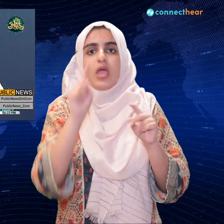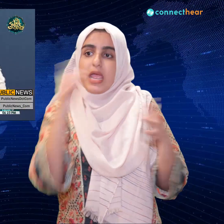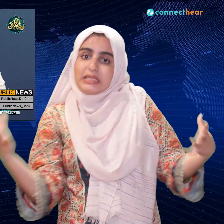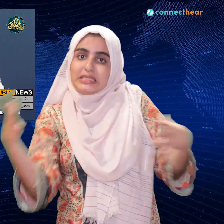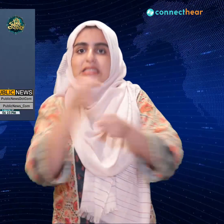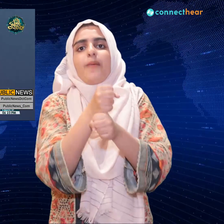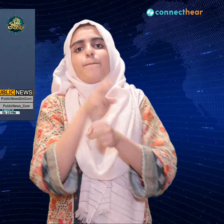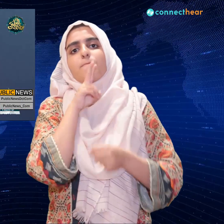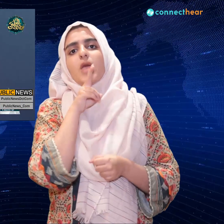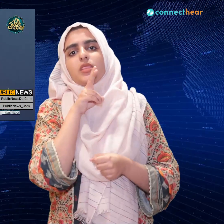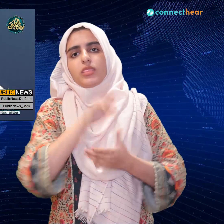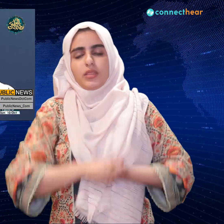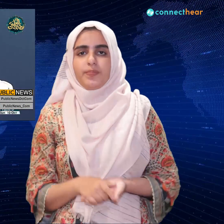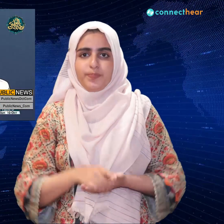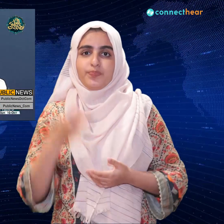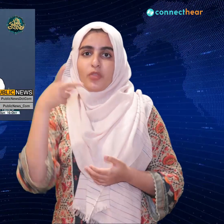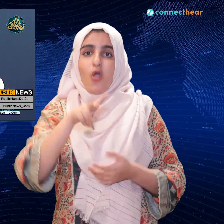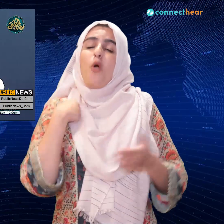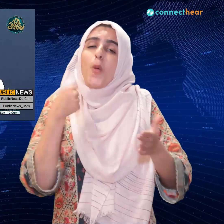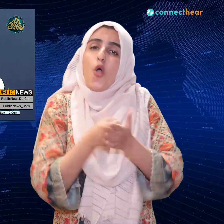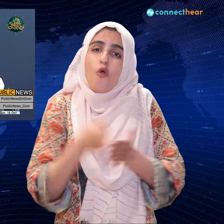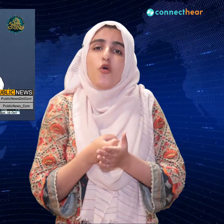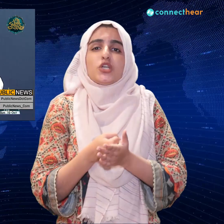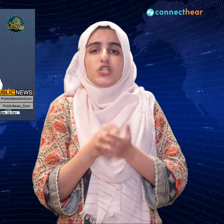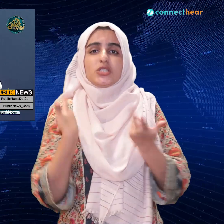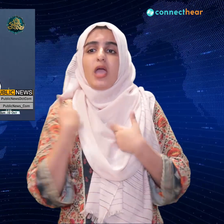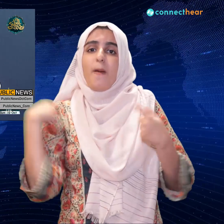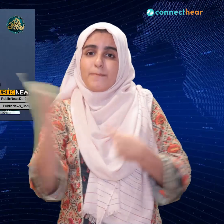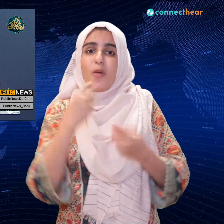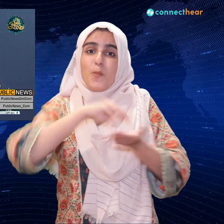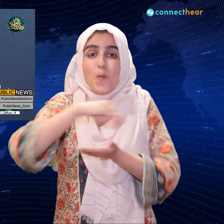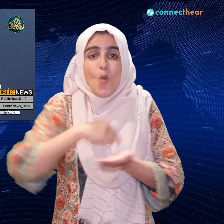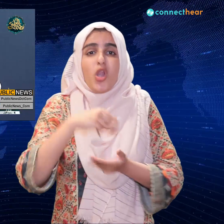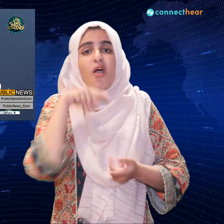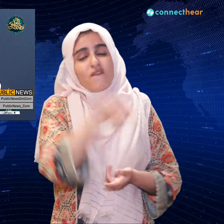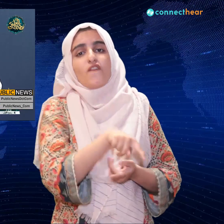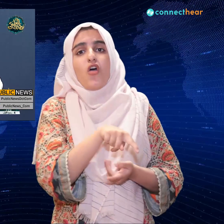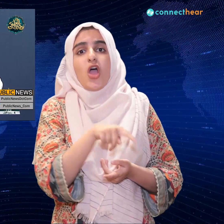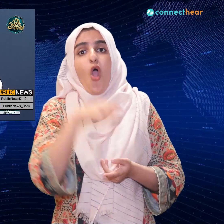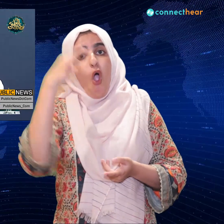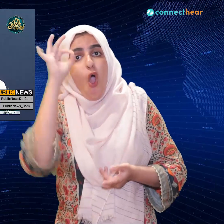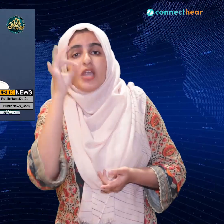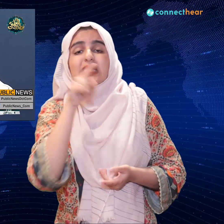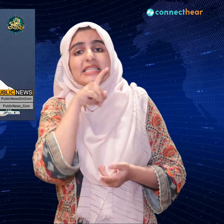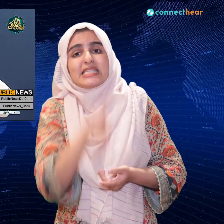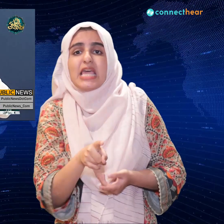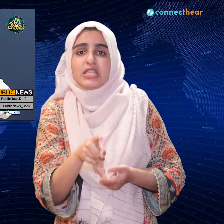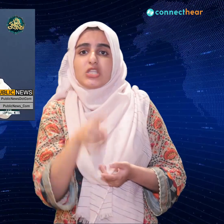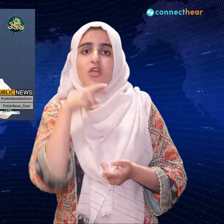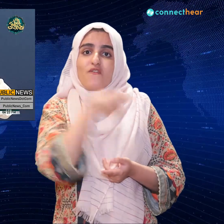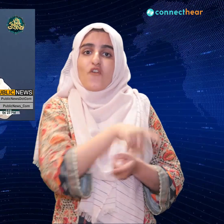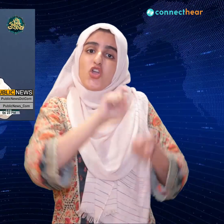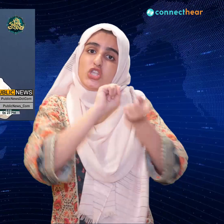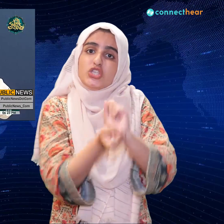لیکن اسکالرز مل کے بیٹھ کے کریں. کوشش کریں کہ اب اپنے ملک کو واقعی ادھر لے کے جائے